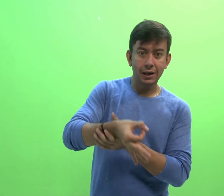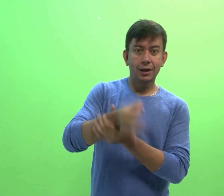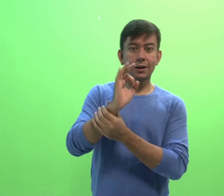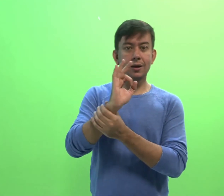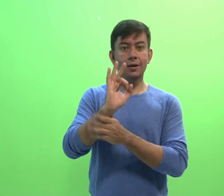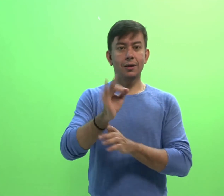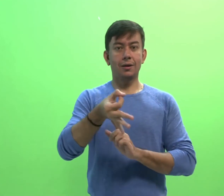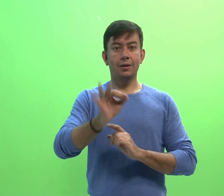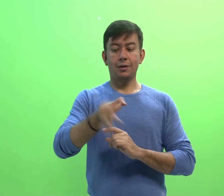balanço?